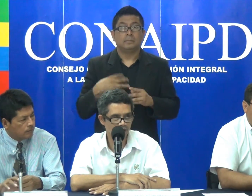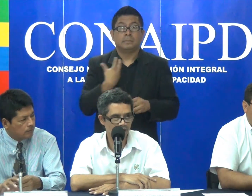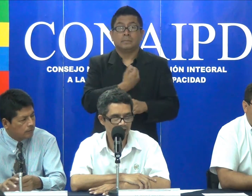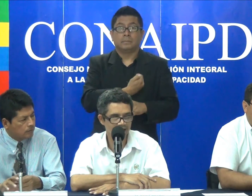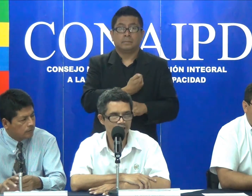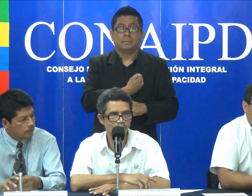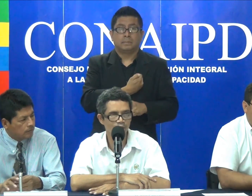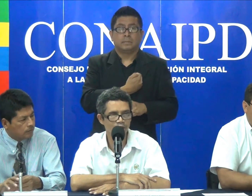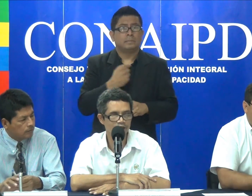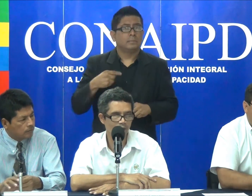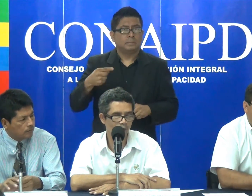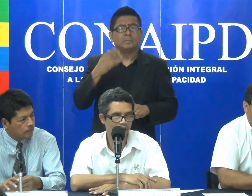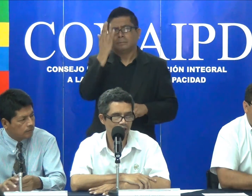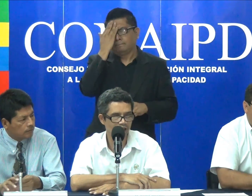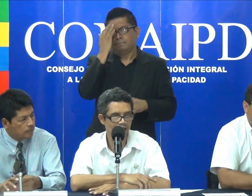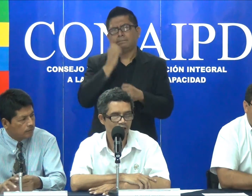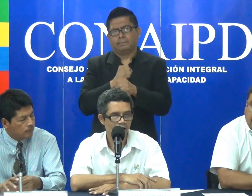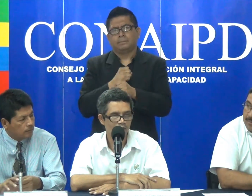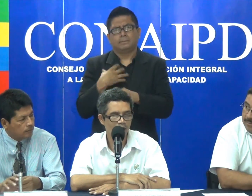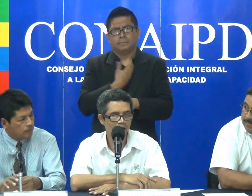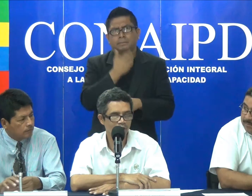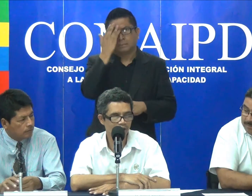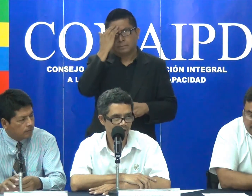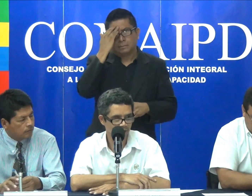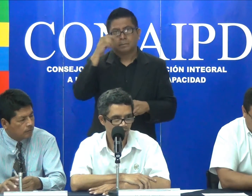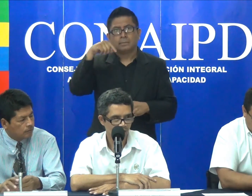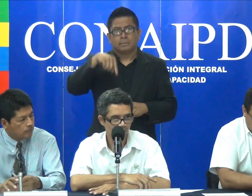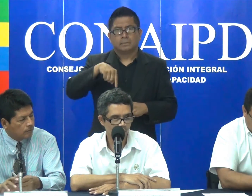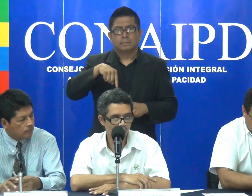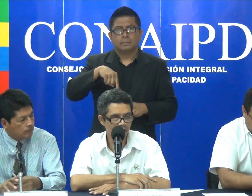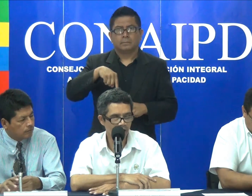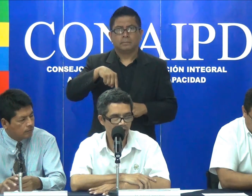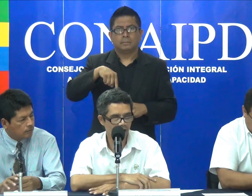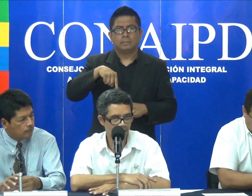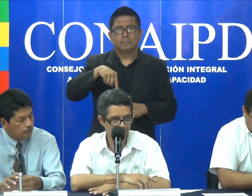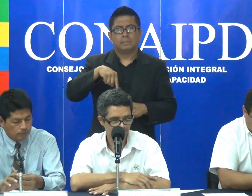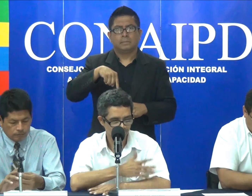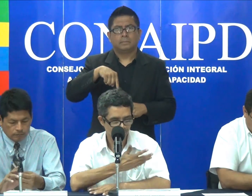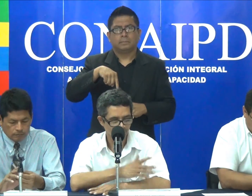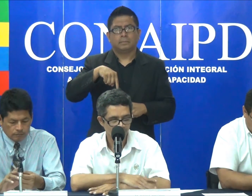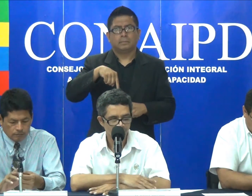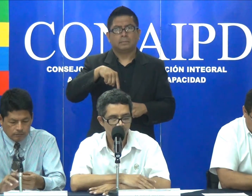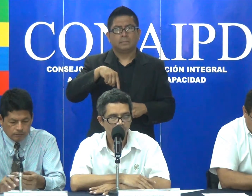nosotros casi seguros estamos de que va a haber